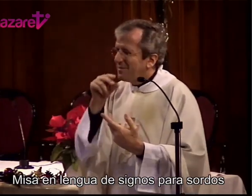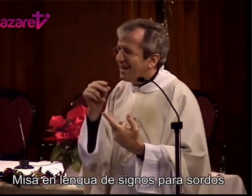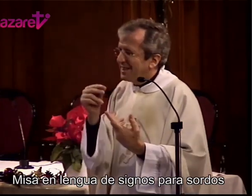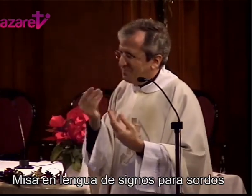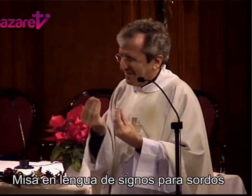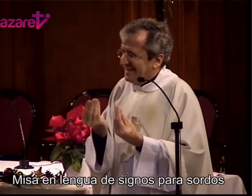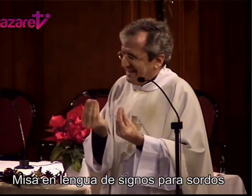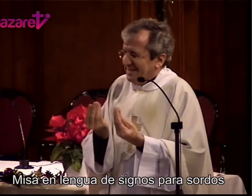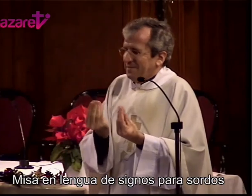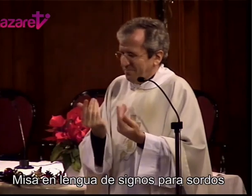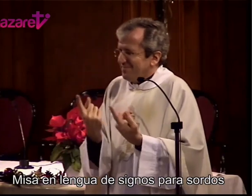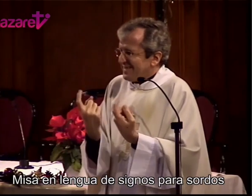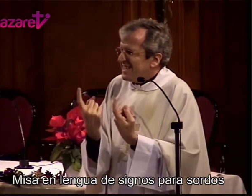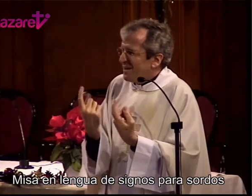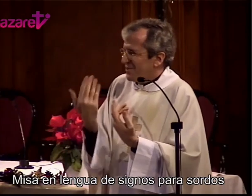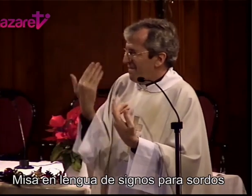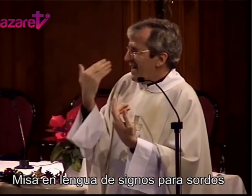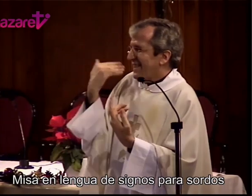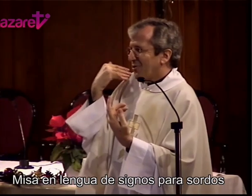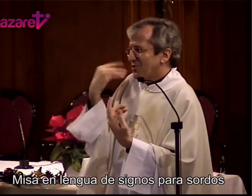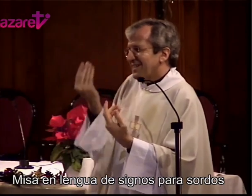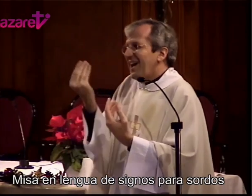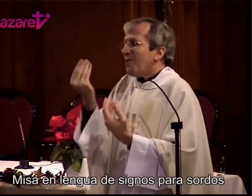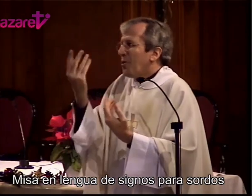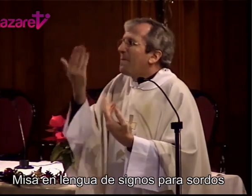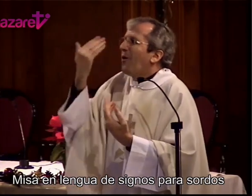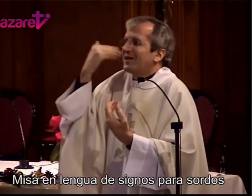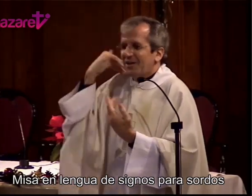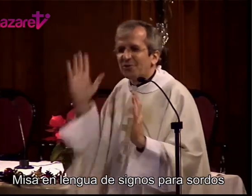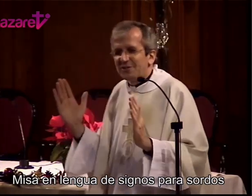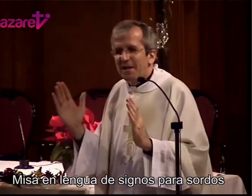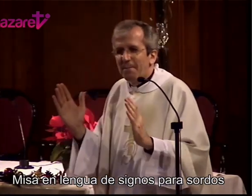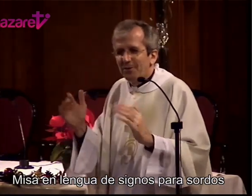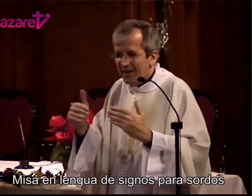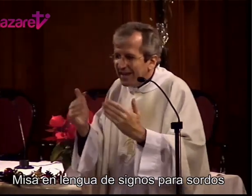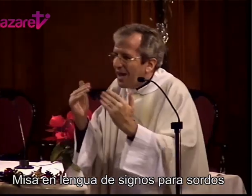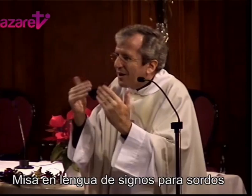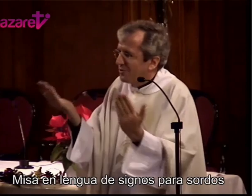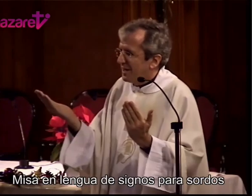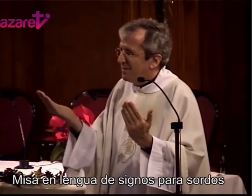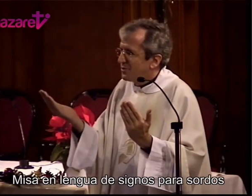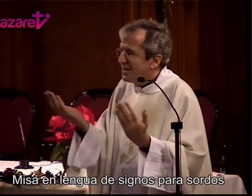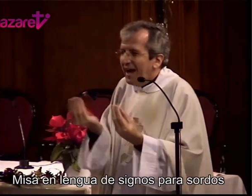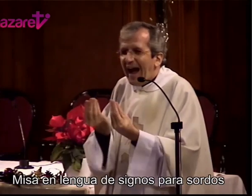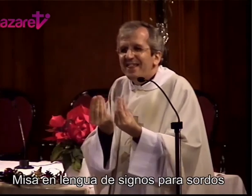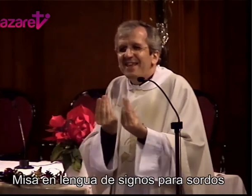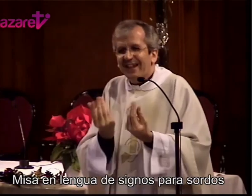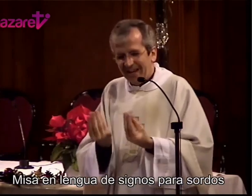Navidad, echamos en falta cosas a lo mejor mejores en otros tiempos que ahora no tenemos. Hay cierta, a